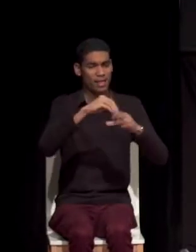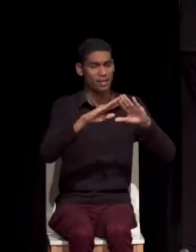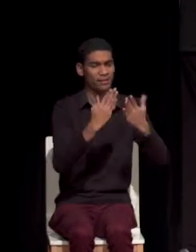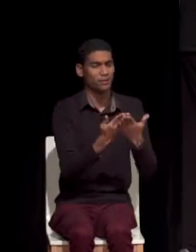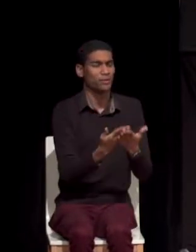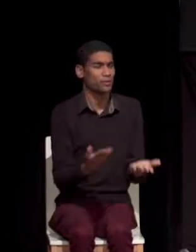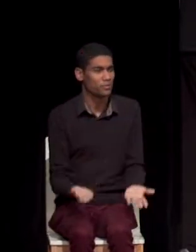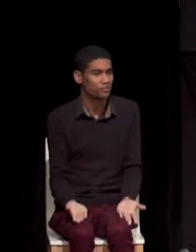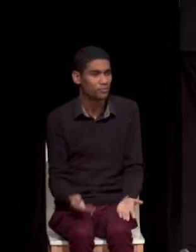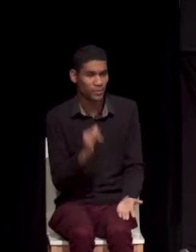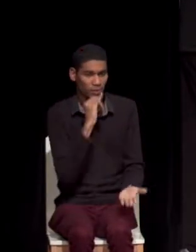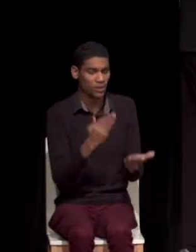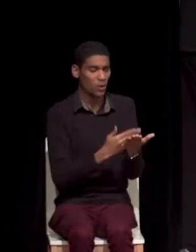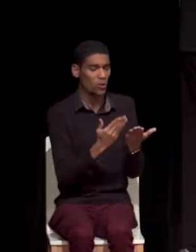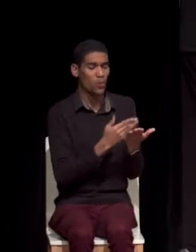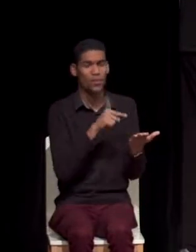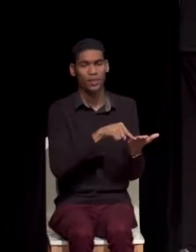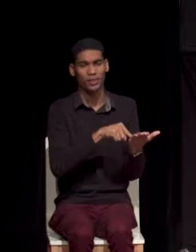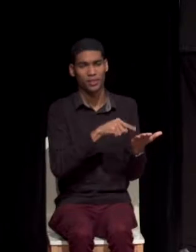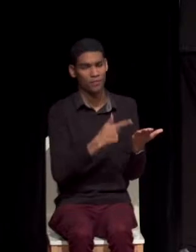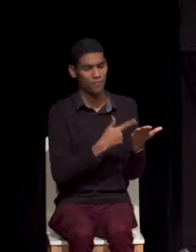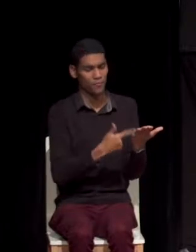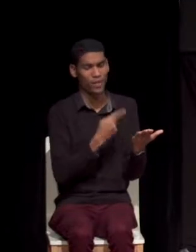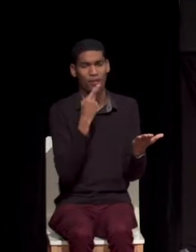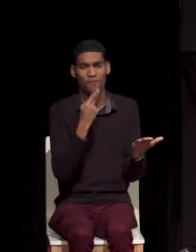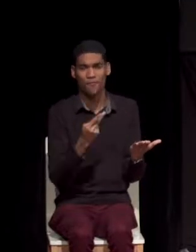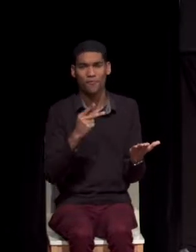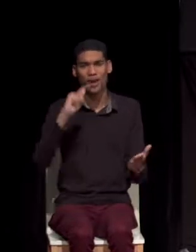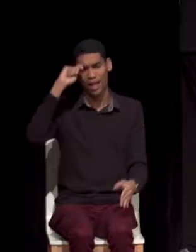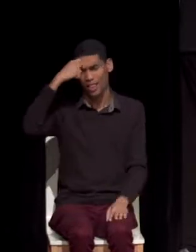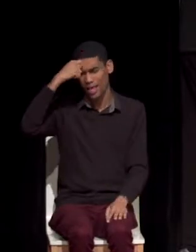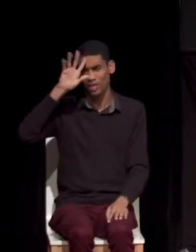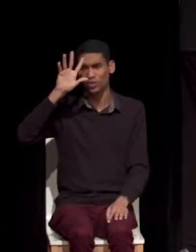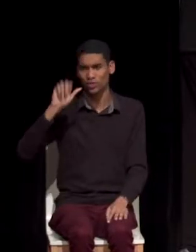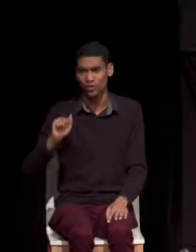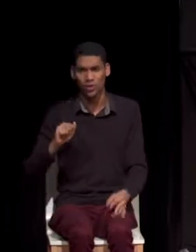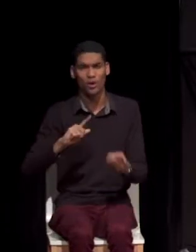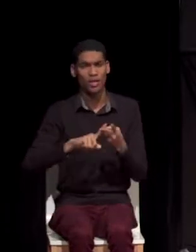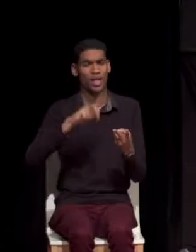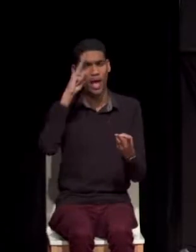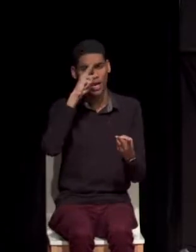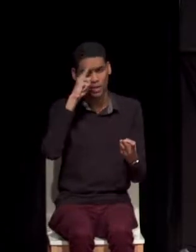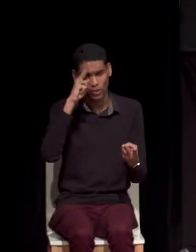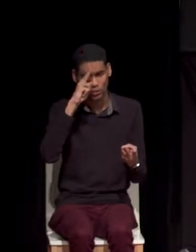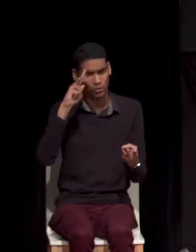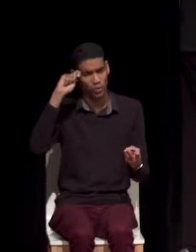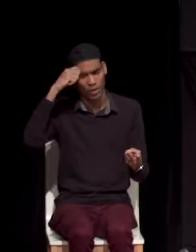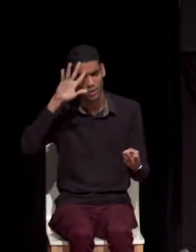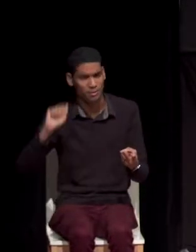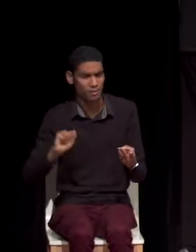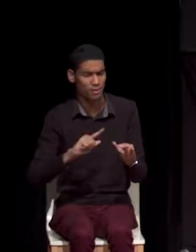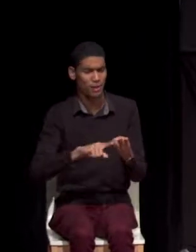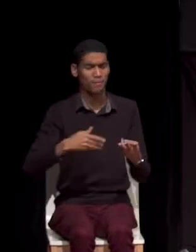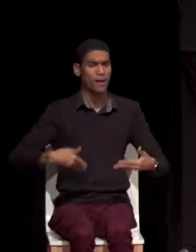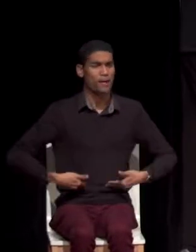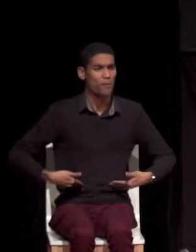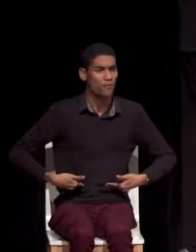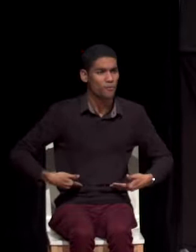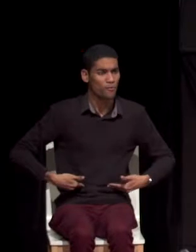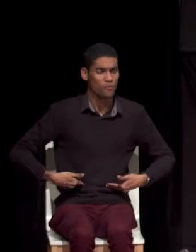Porque, quando o livro didático diz, ele mostra a história africana, a história negra, ou como miséria, ou como